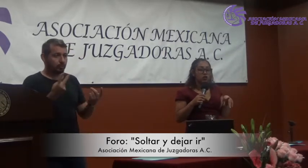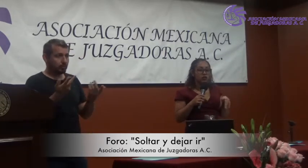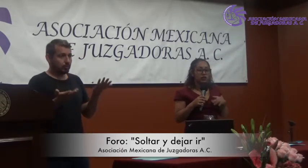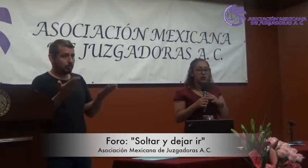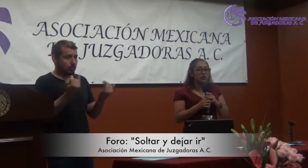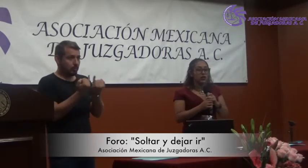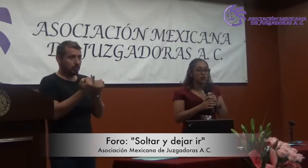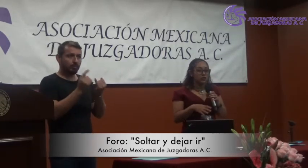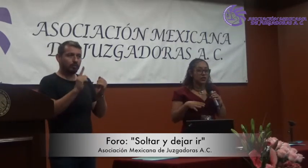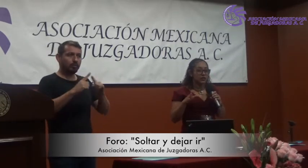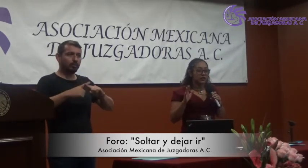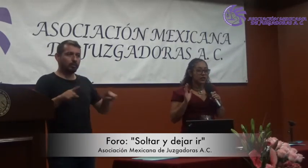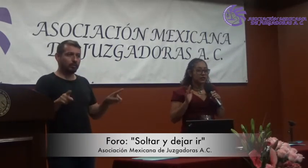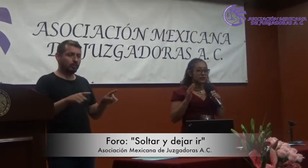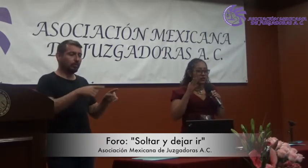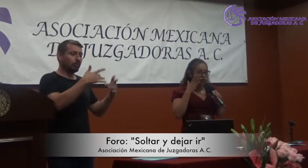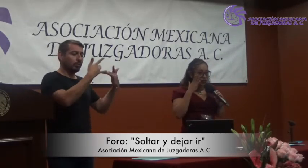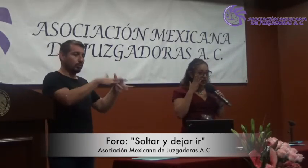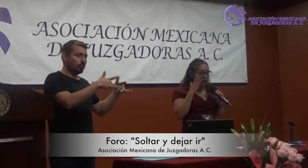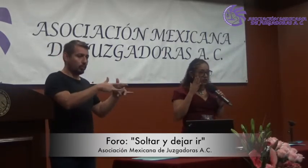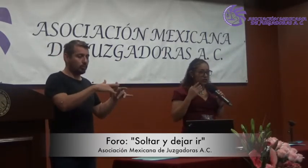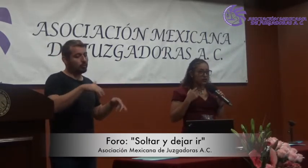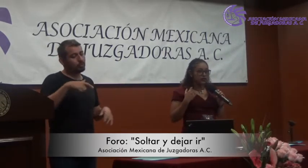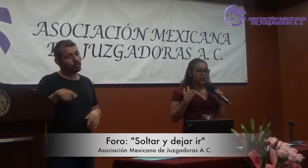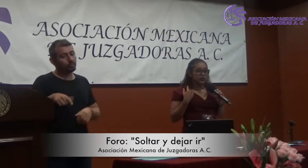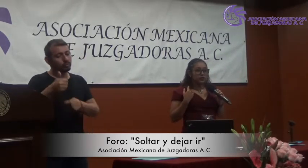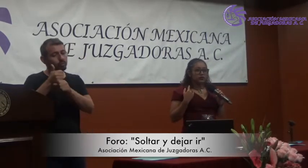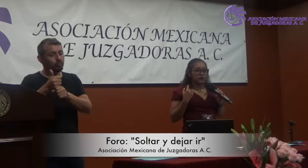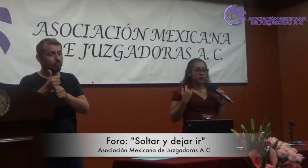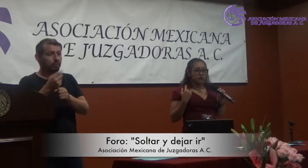el dolor y otra cosa es sufrir.